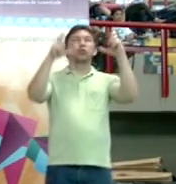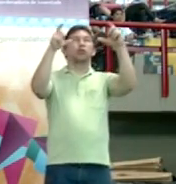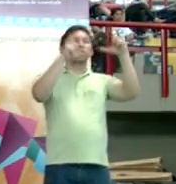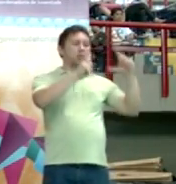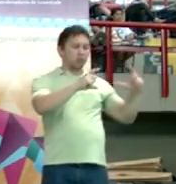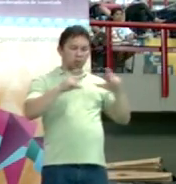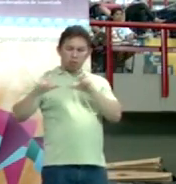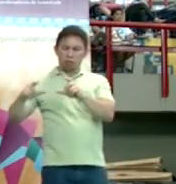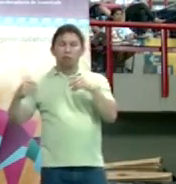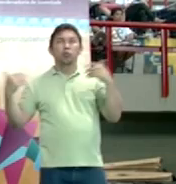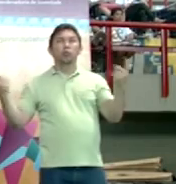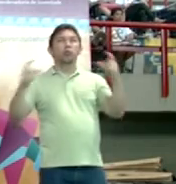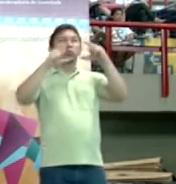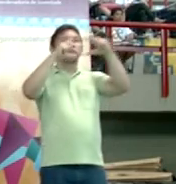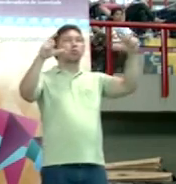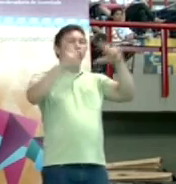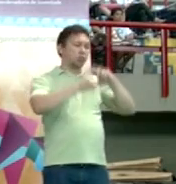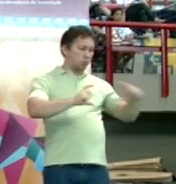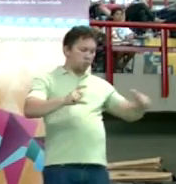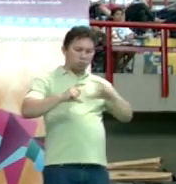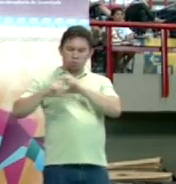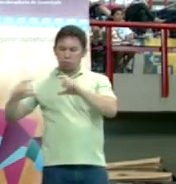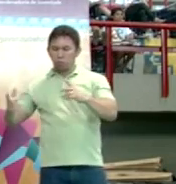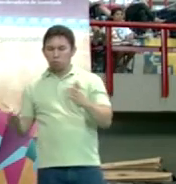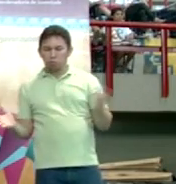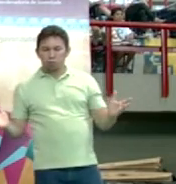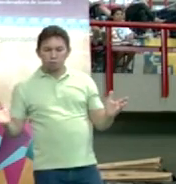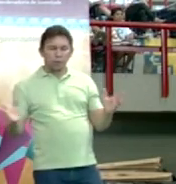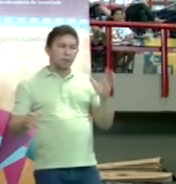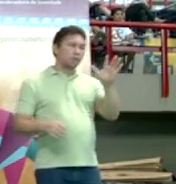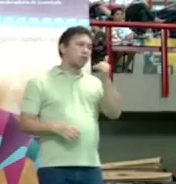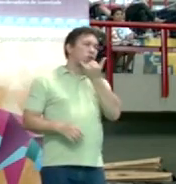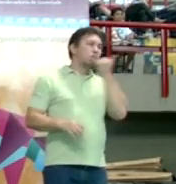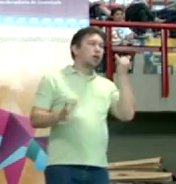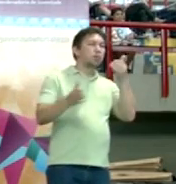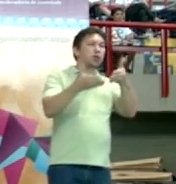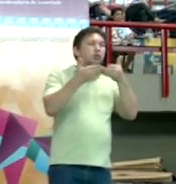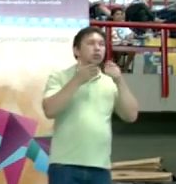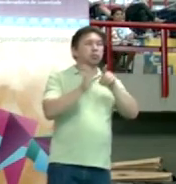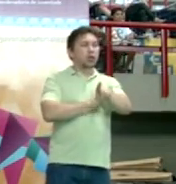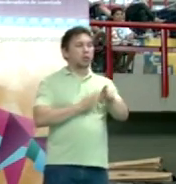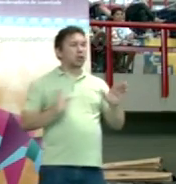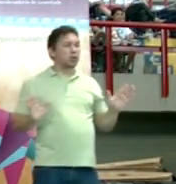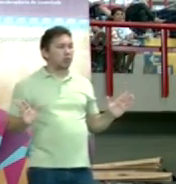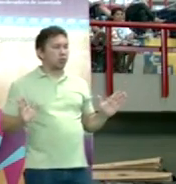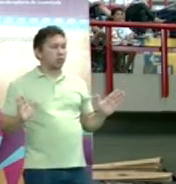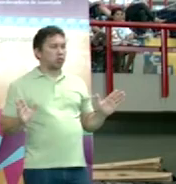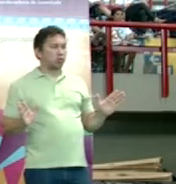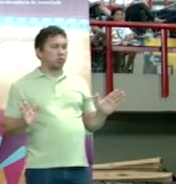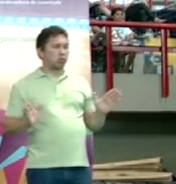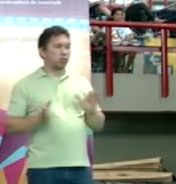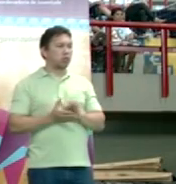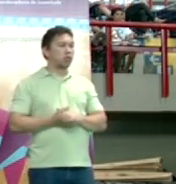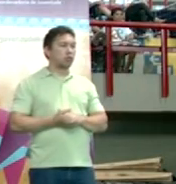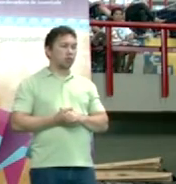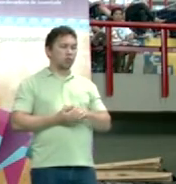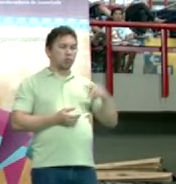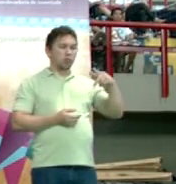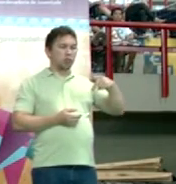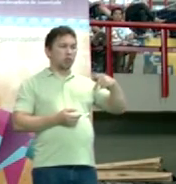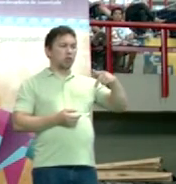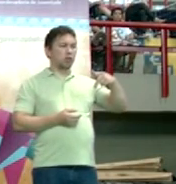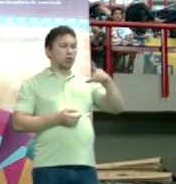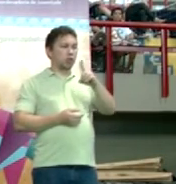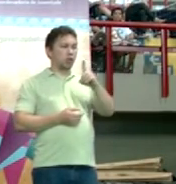Qual dessas fórmulas de potência eu vou usar? Depende da questão. Se a questão está falando